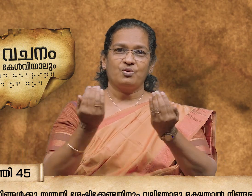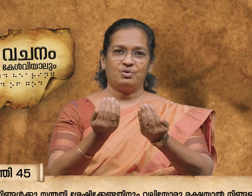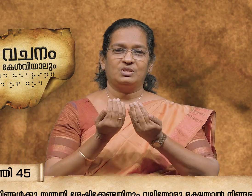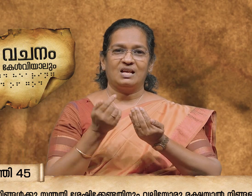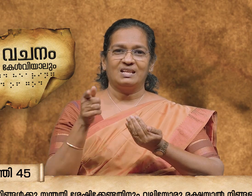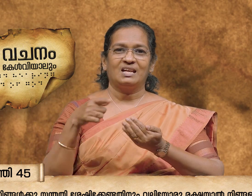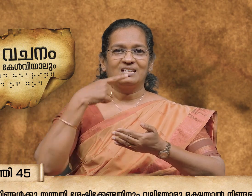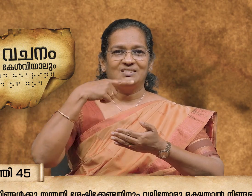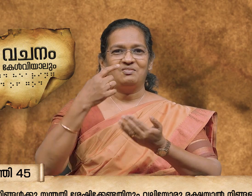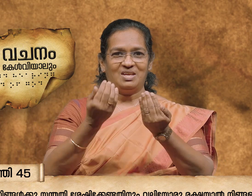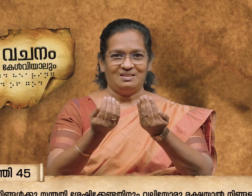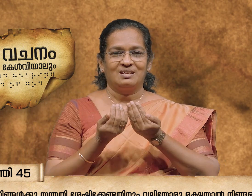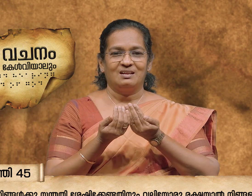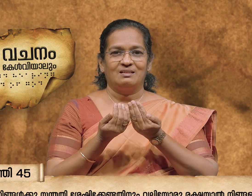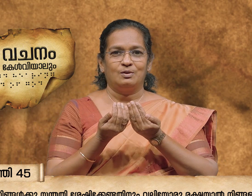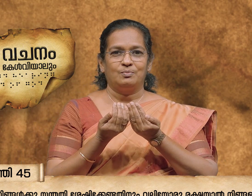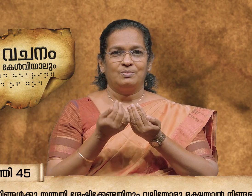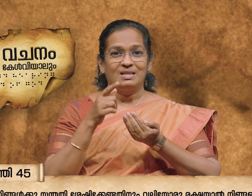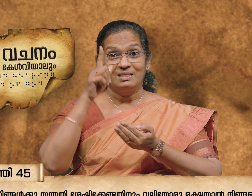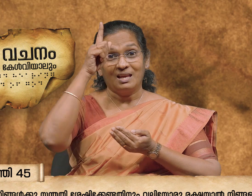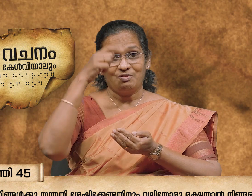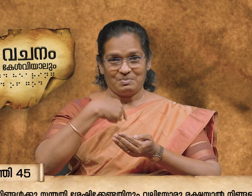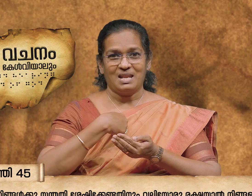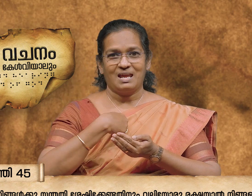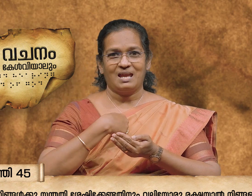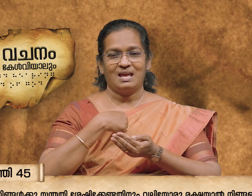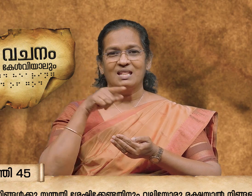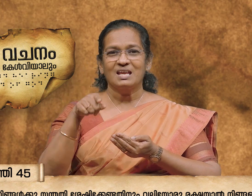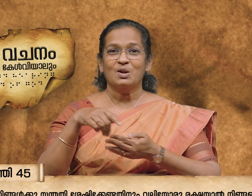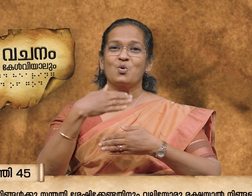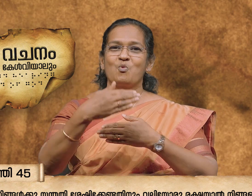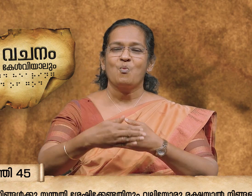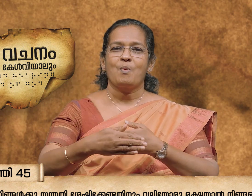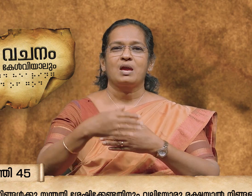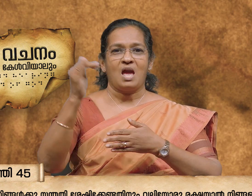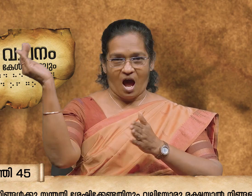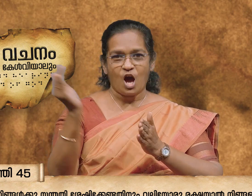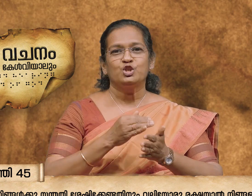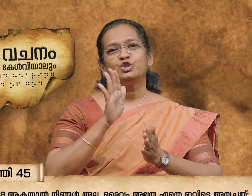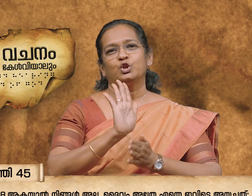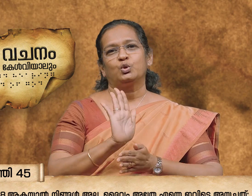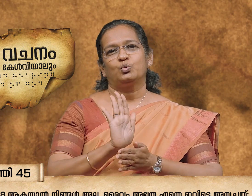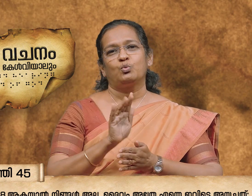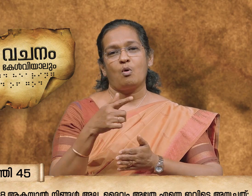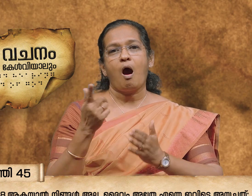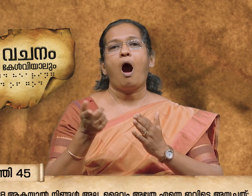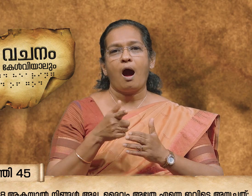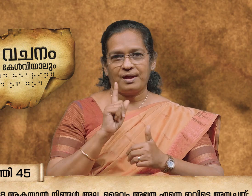ജീവനെ രക്ഷിക്കേണ്ടതിനും ദൈവം എന്നെ നിങ്ങൾക്ക് മുമ്പേ അയച്ചിരിക്കുന്നു. ആകയാൽ